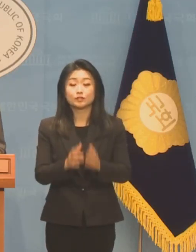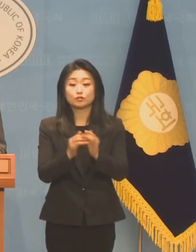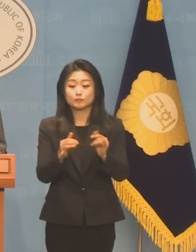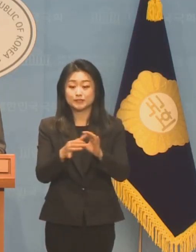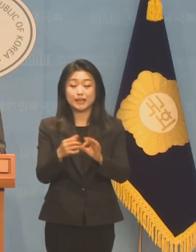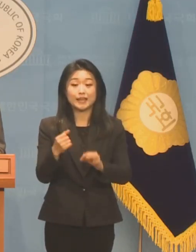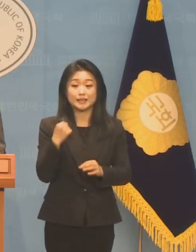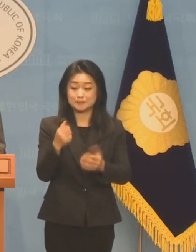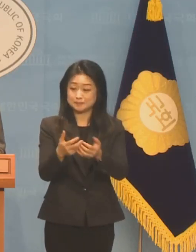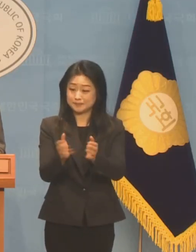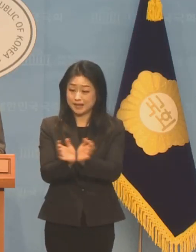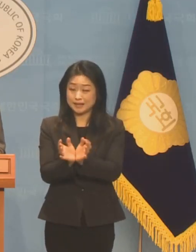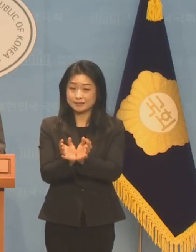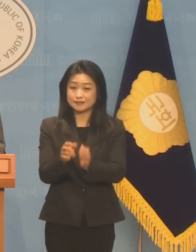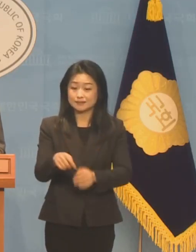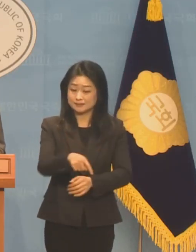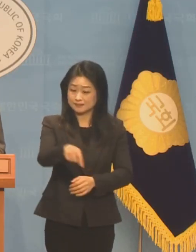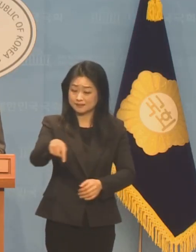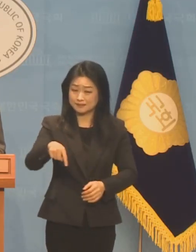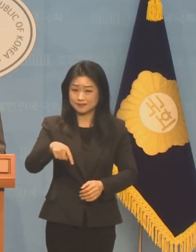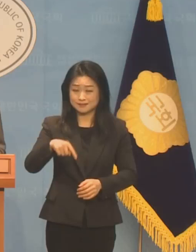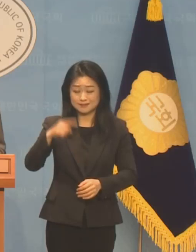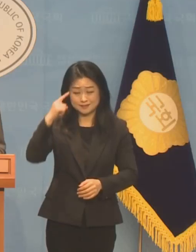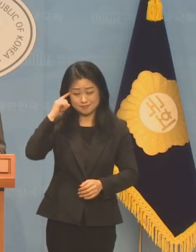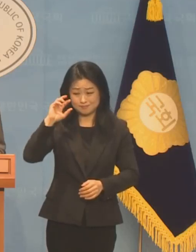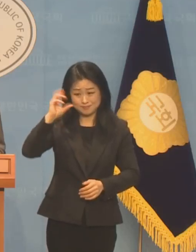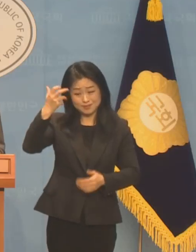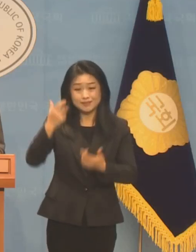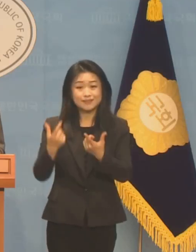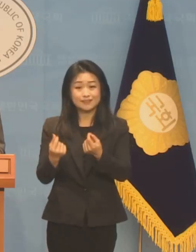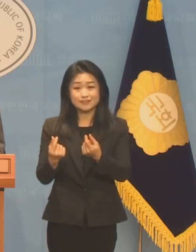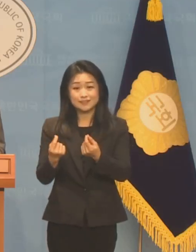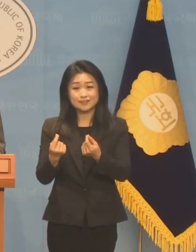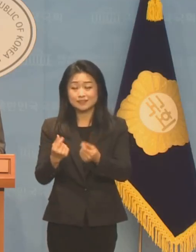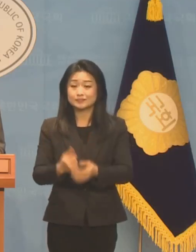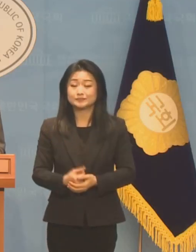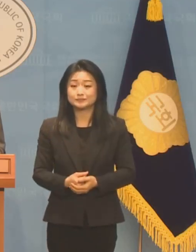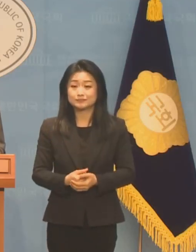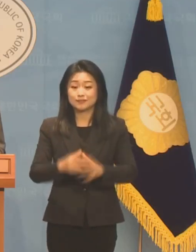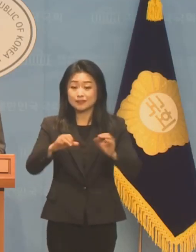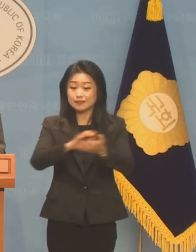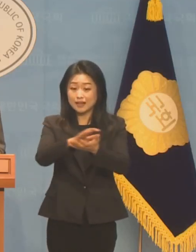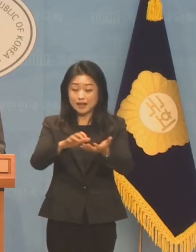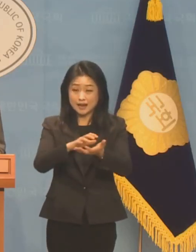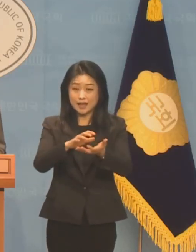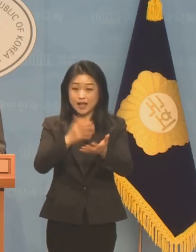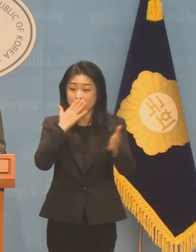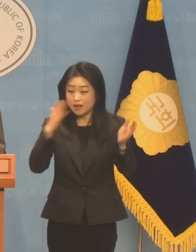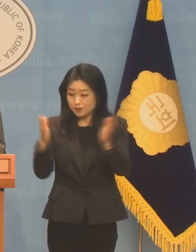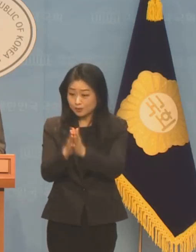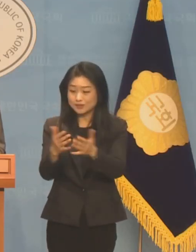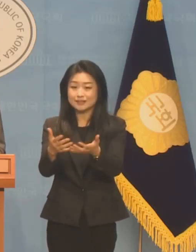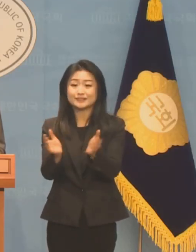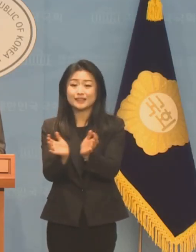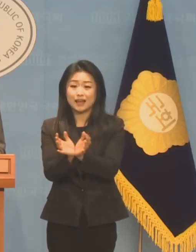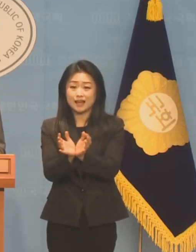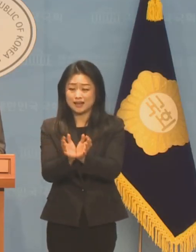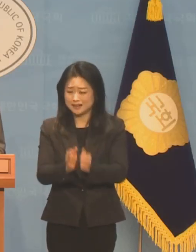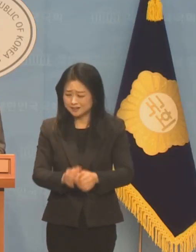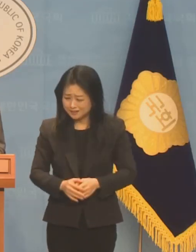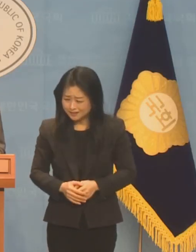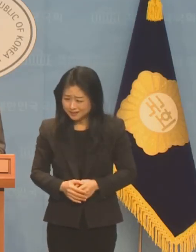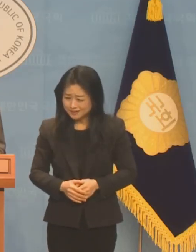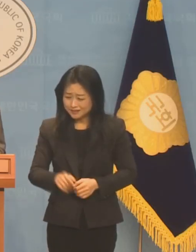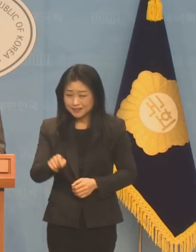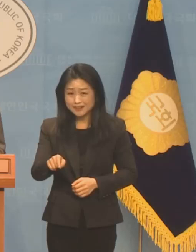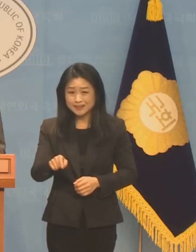국민의힘이 그새 단체로 이성을 잃었나 봅니다. 내란 동조당의 공공한 처지를